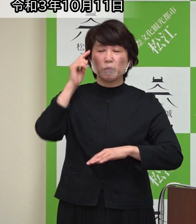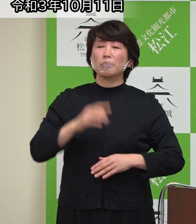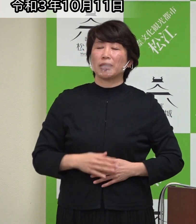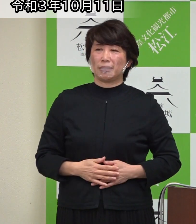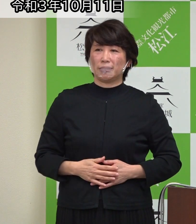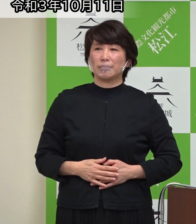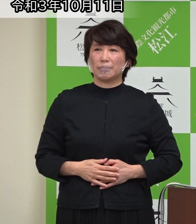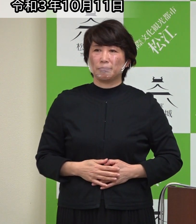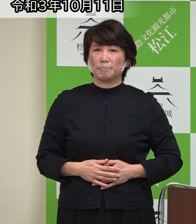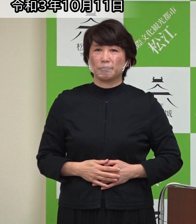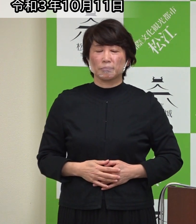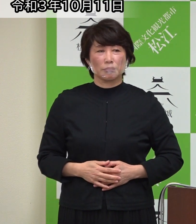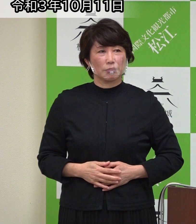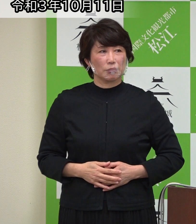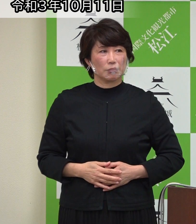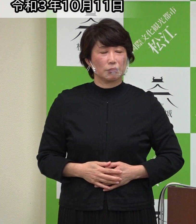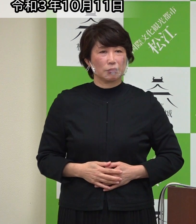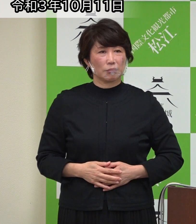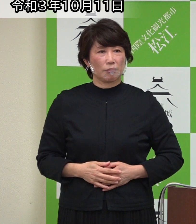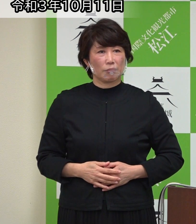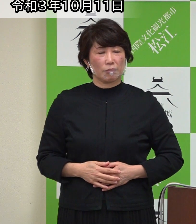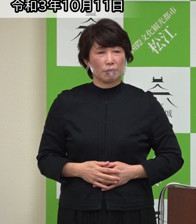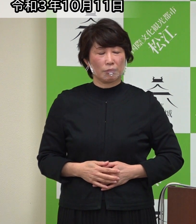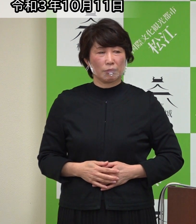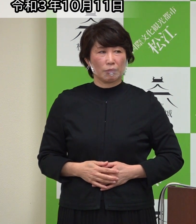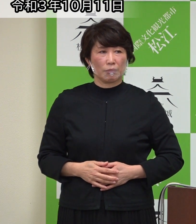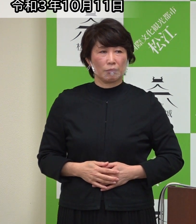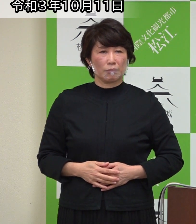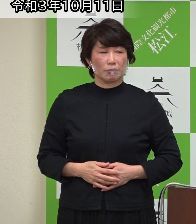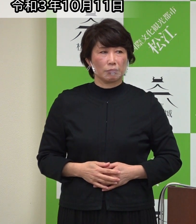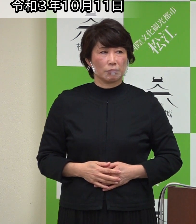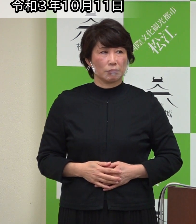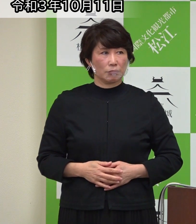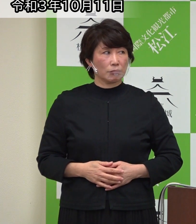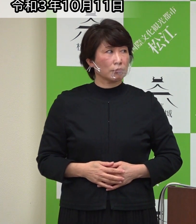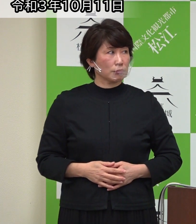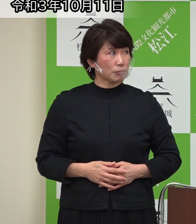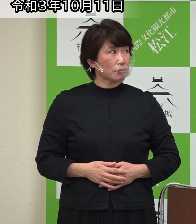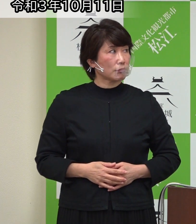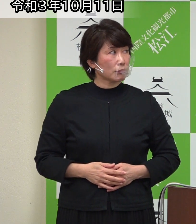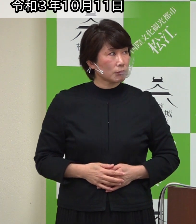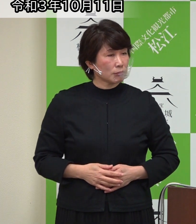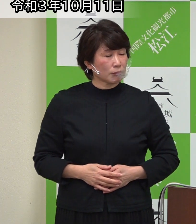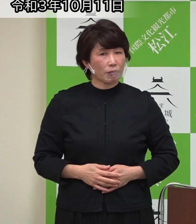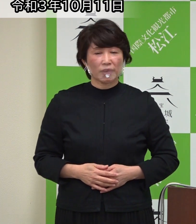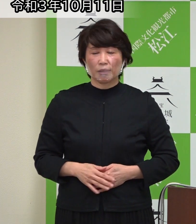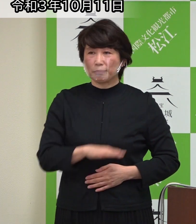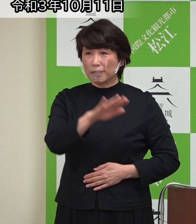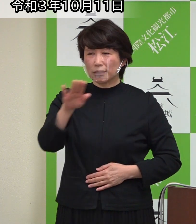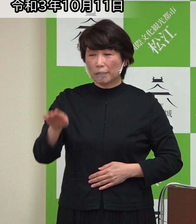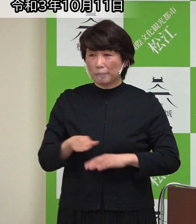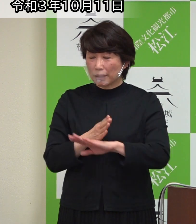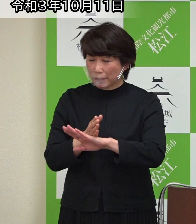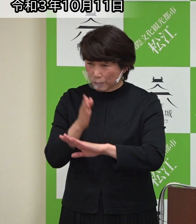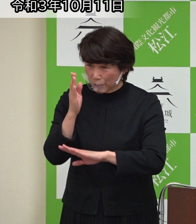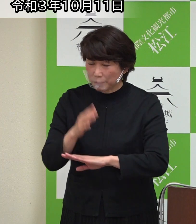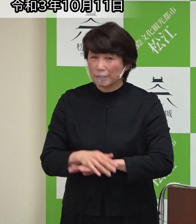ありがとうございます。あ、いいじゃ ですかね。皆さんありがとうござい